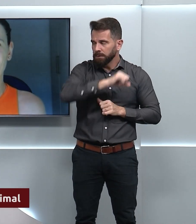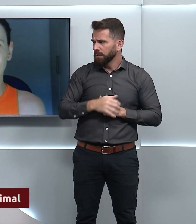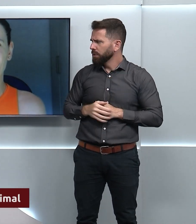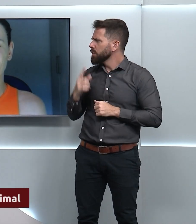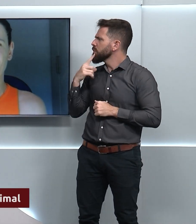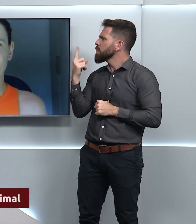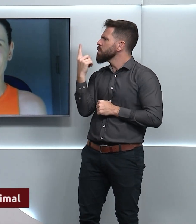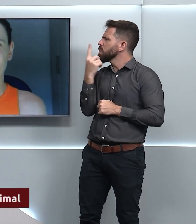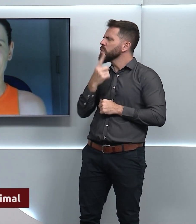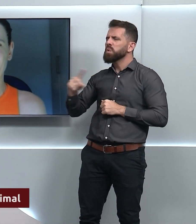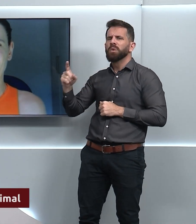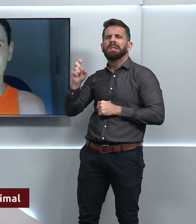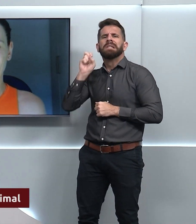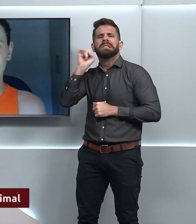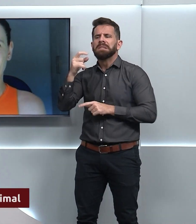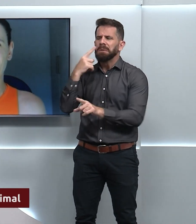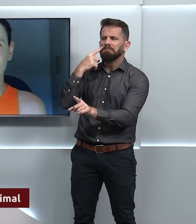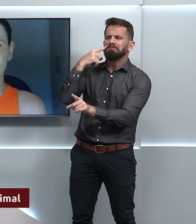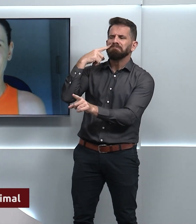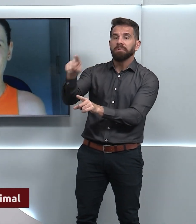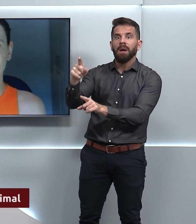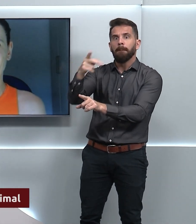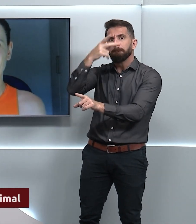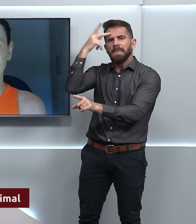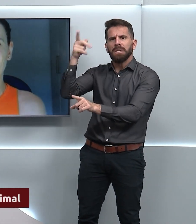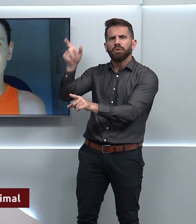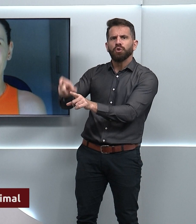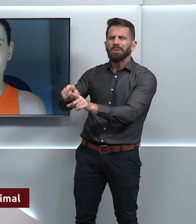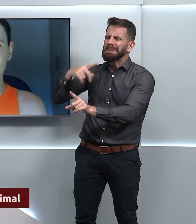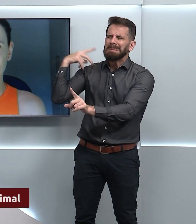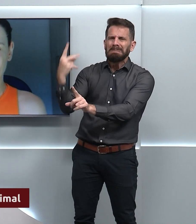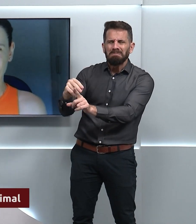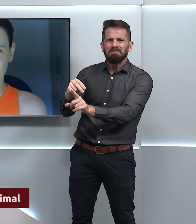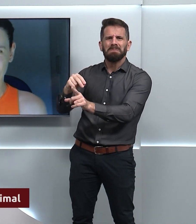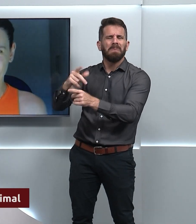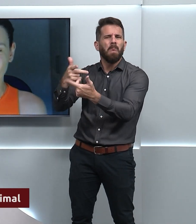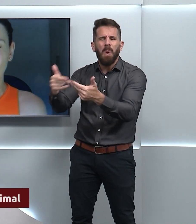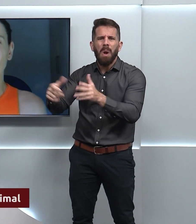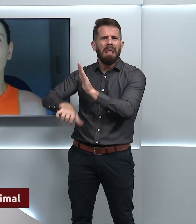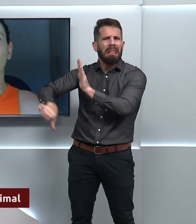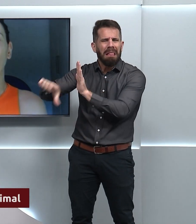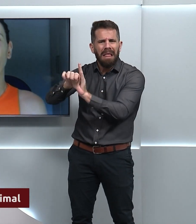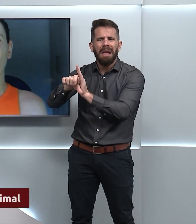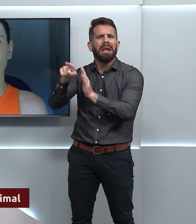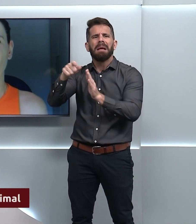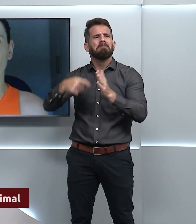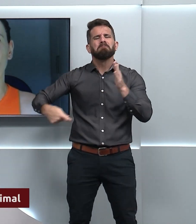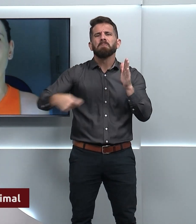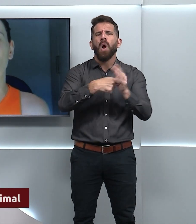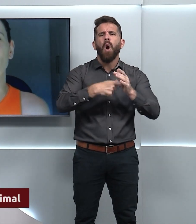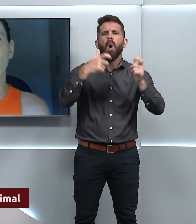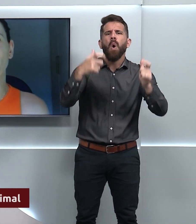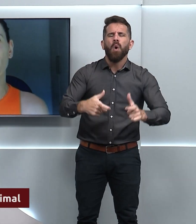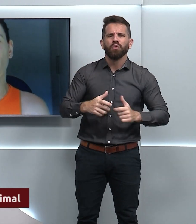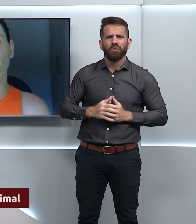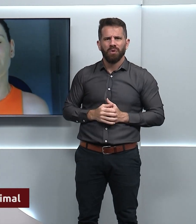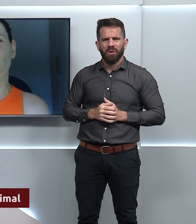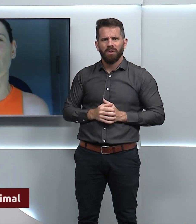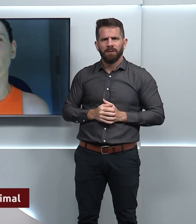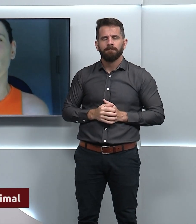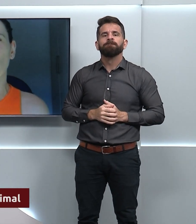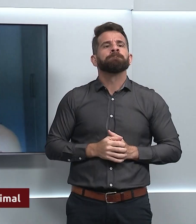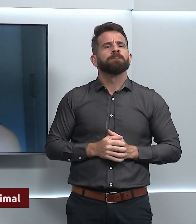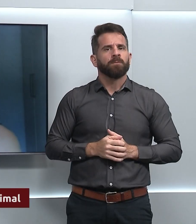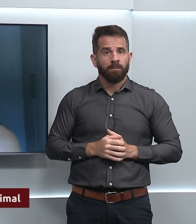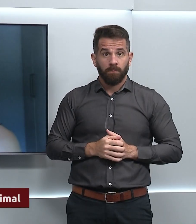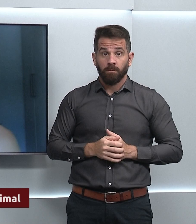se souber de algum maus-trato, se quiser fazer uma denúncia, liga para onde ou procura qual órgão, Poliane? Hoje a gente conta